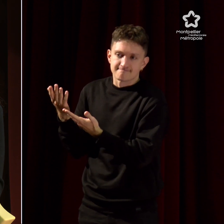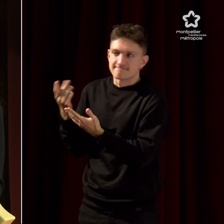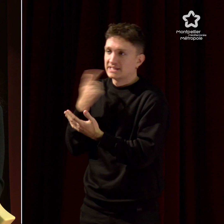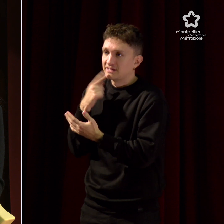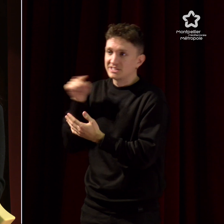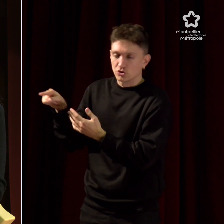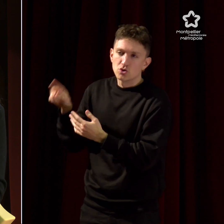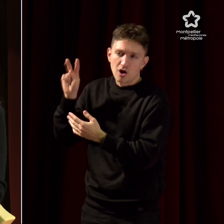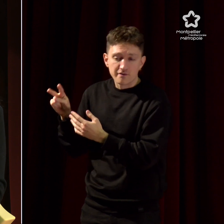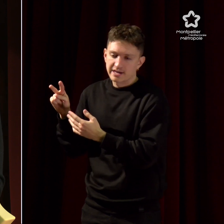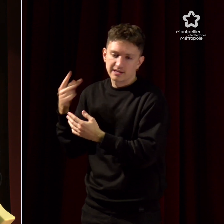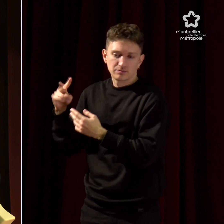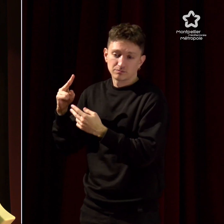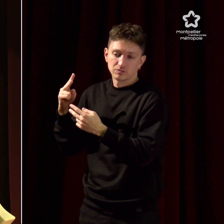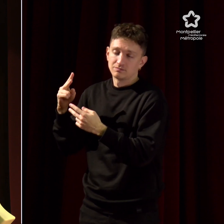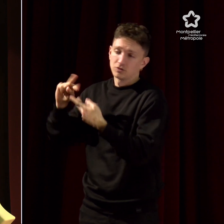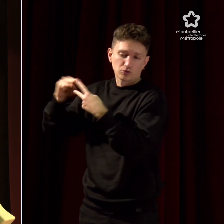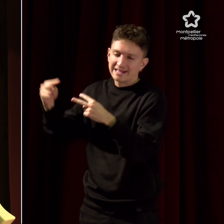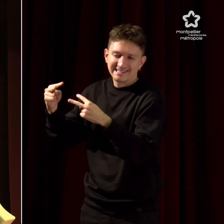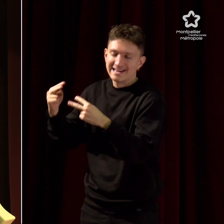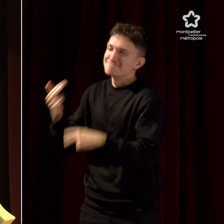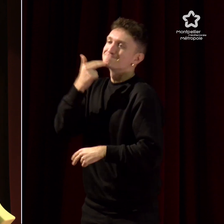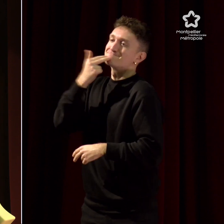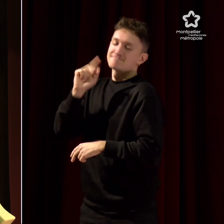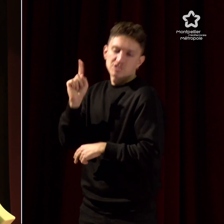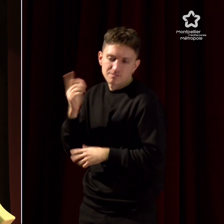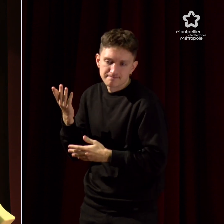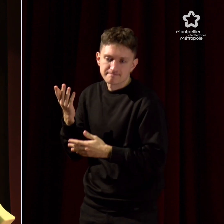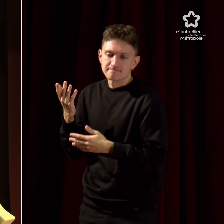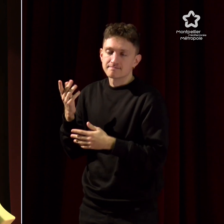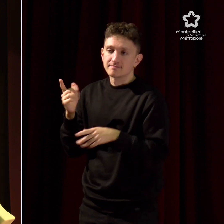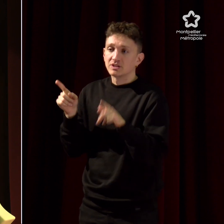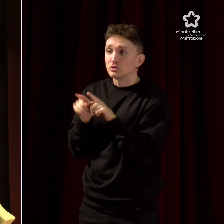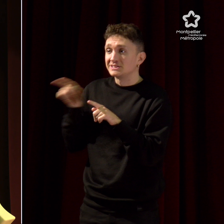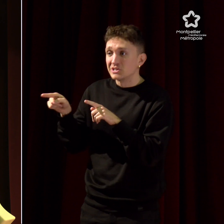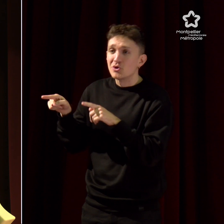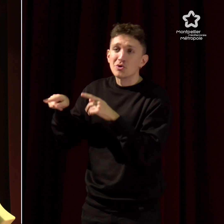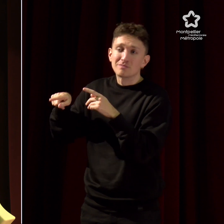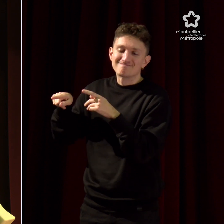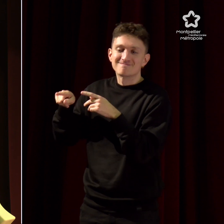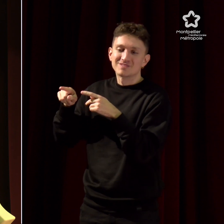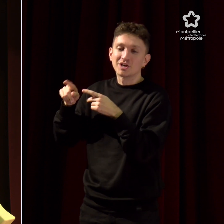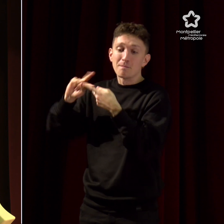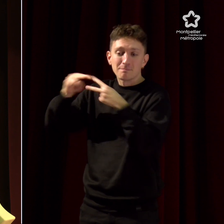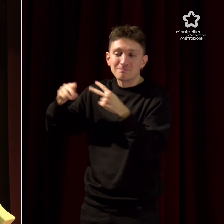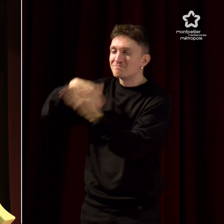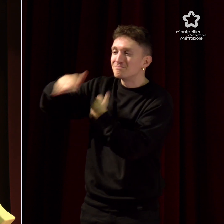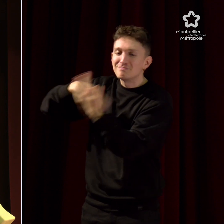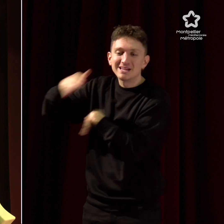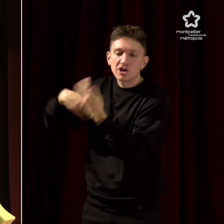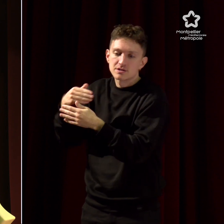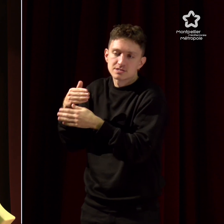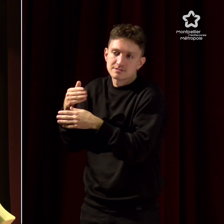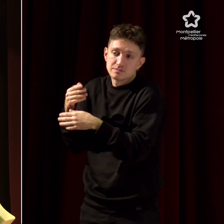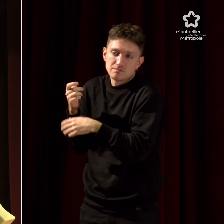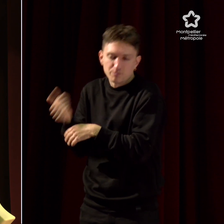avait un génome pas très performant, que c'est une espèce qui avait moins de diversité génétique encore que la nôtre. Déjà qu'on est une espèce